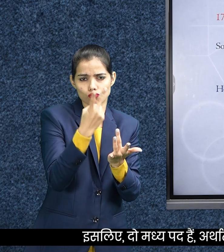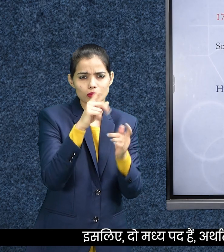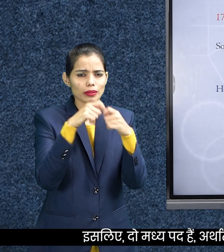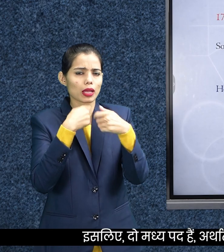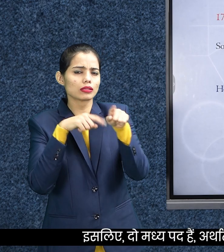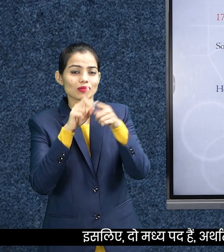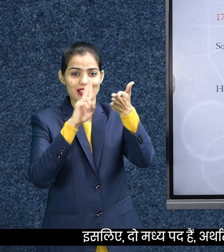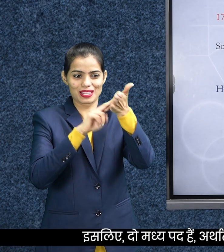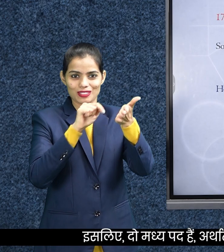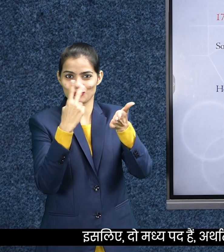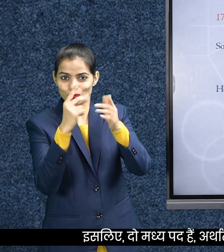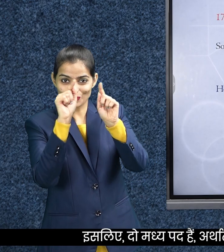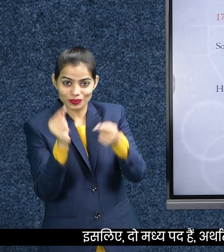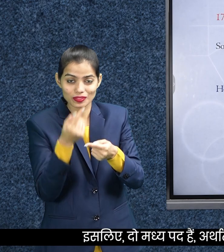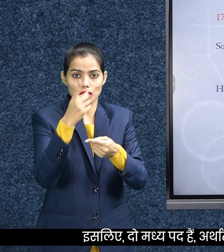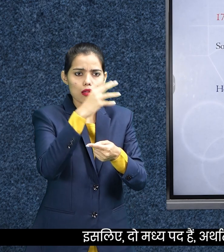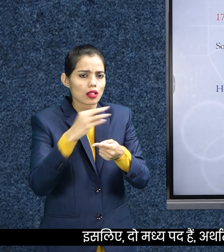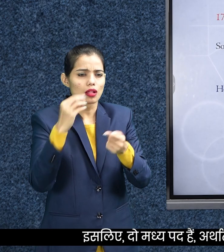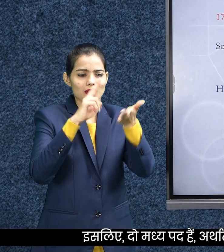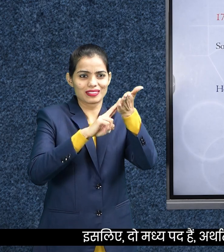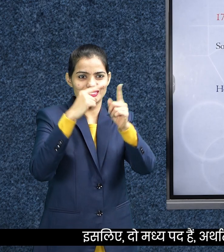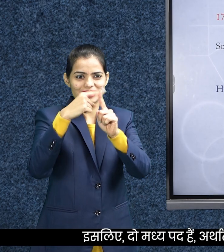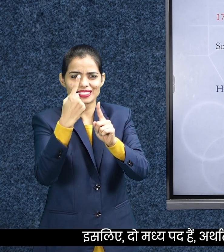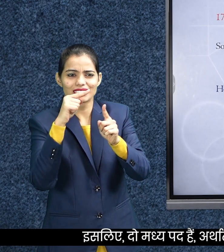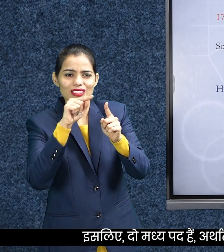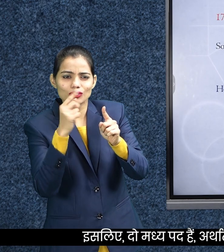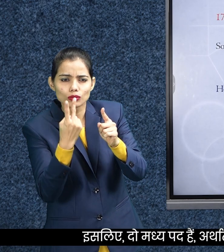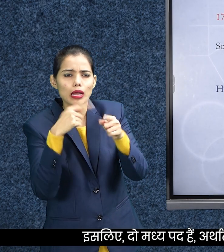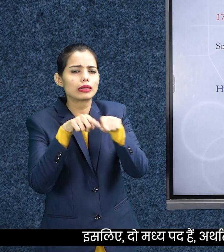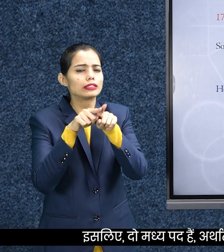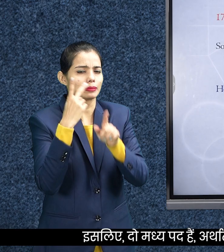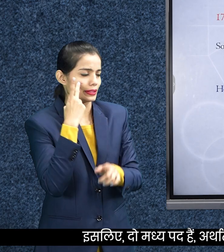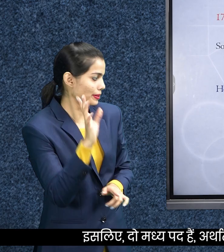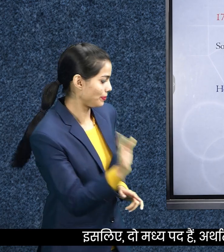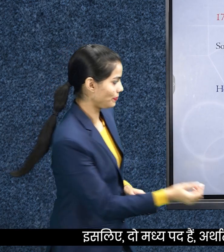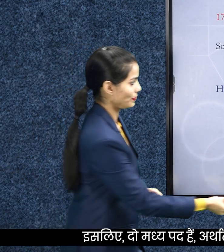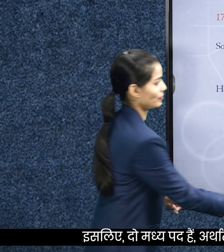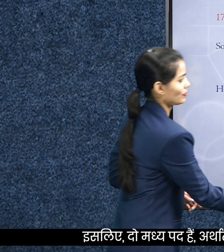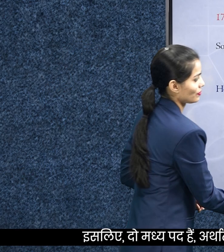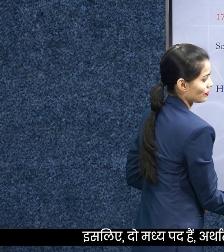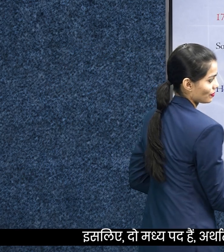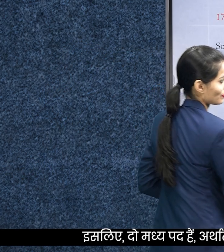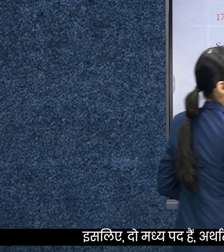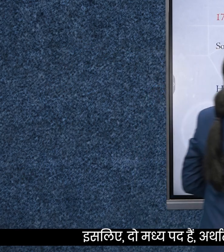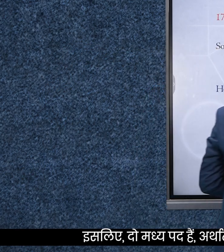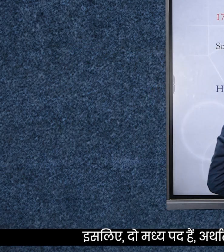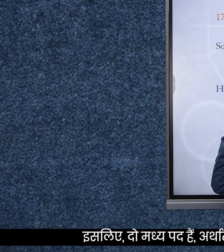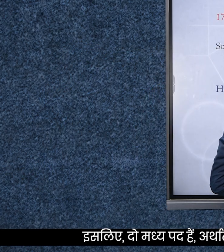माध्य पद है अर्थात n/2 TH और n+1/2 TH, यानी 16/2